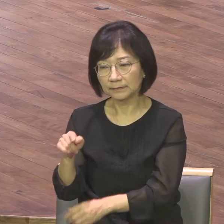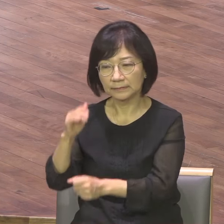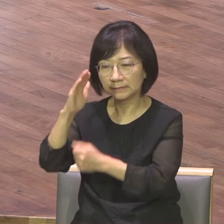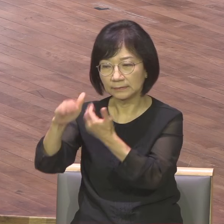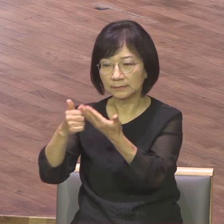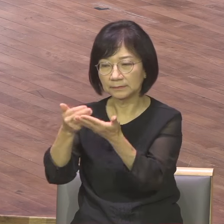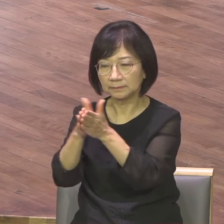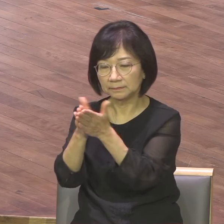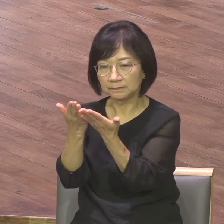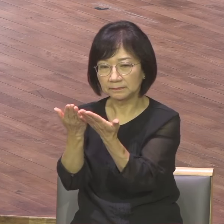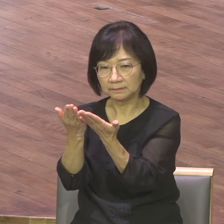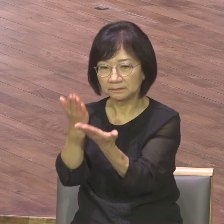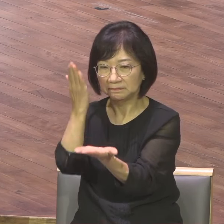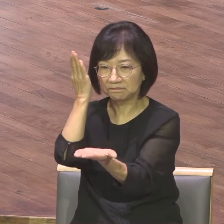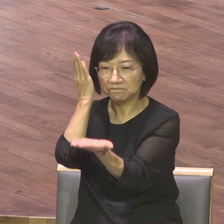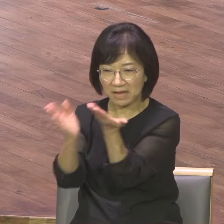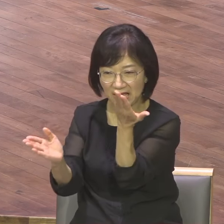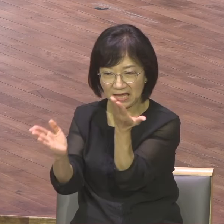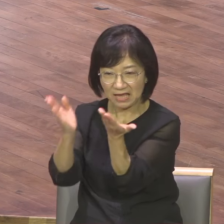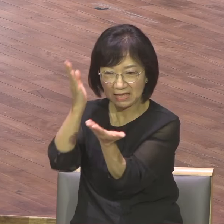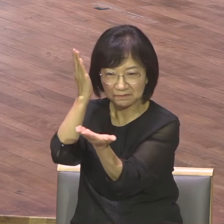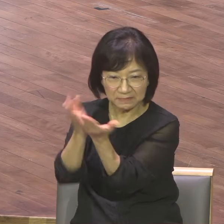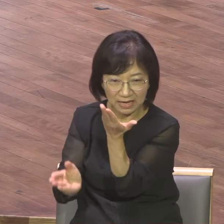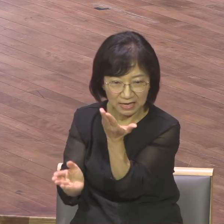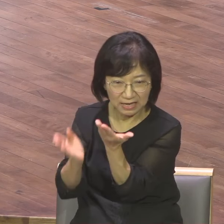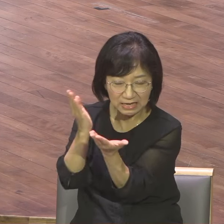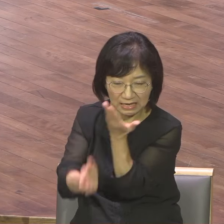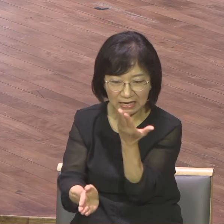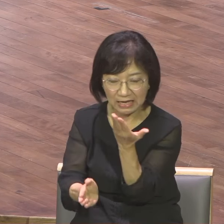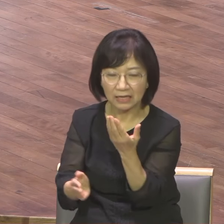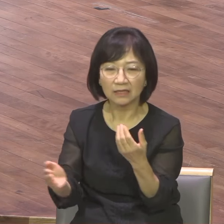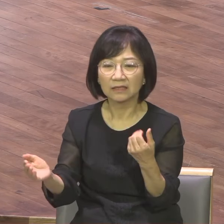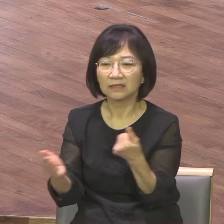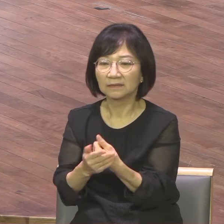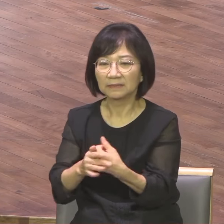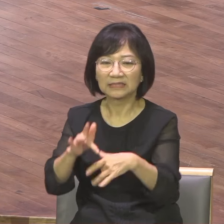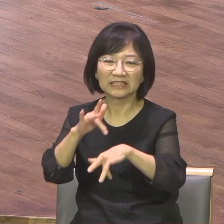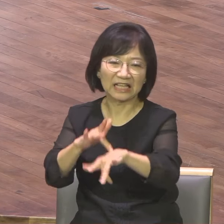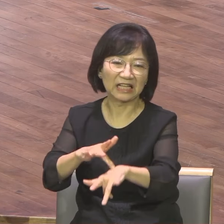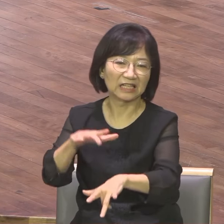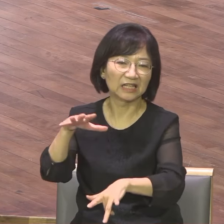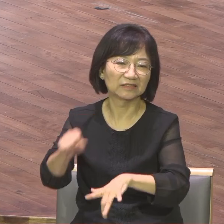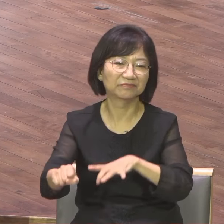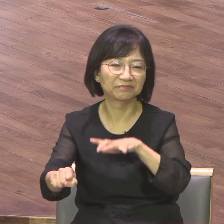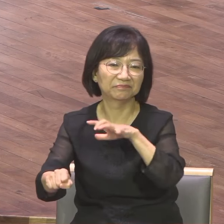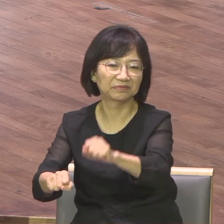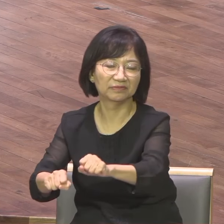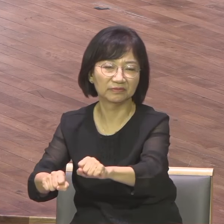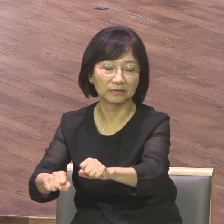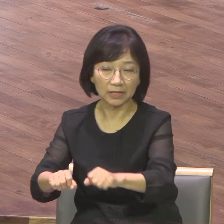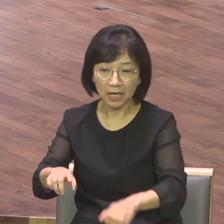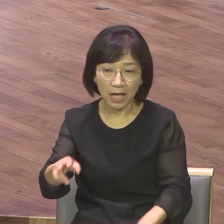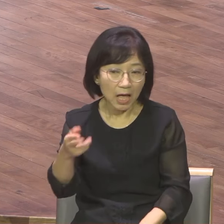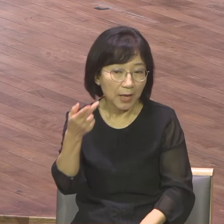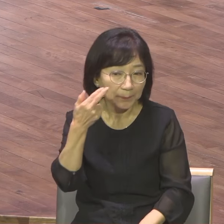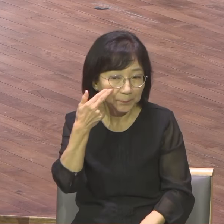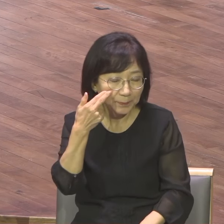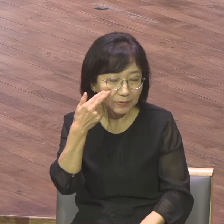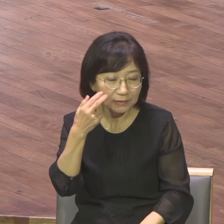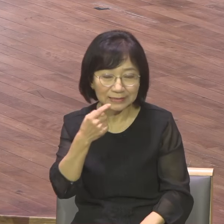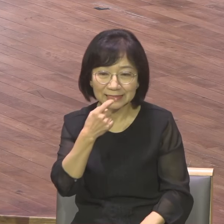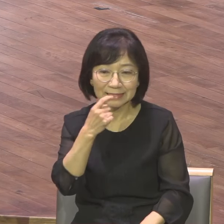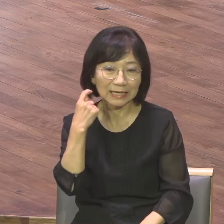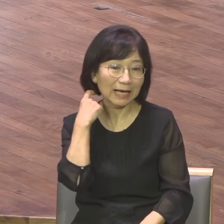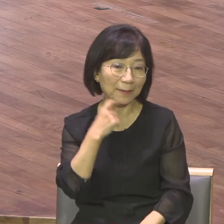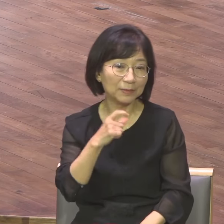사단이 다 장악을 해. 그래서 우리가 있는 기간 동안에 일어난 일입니다. 미국 감리교회